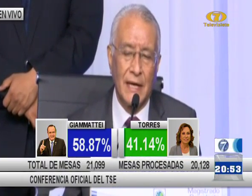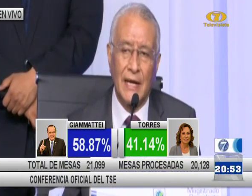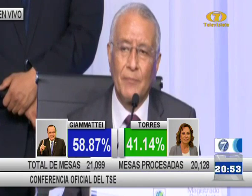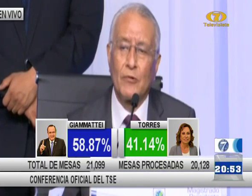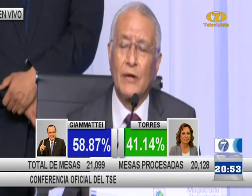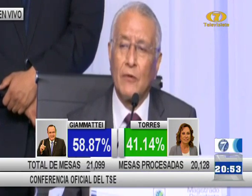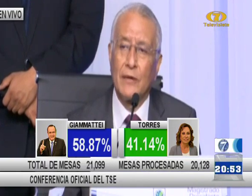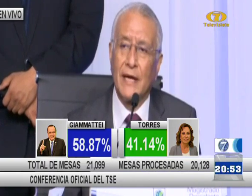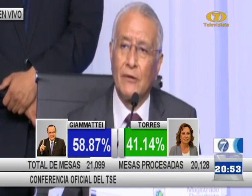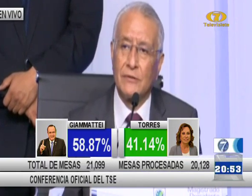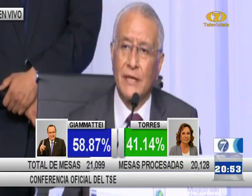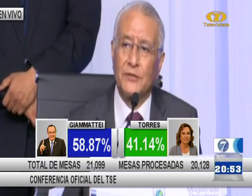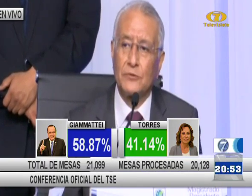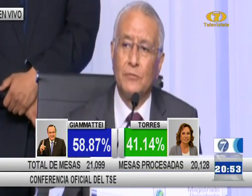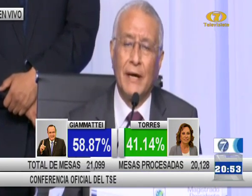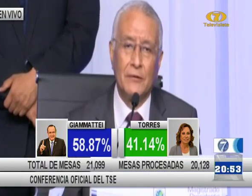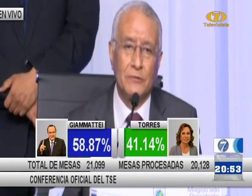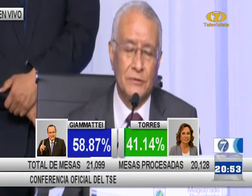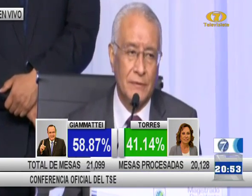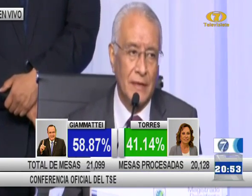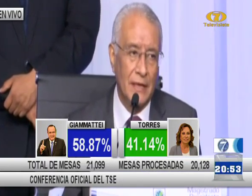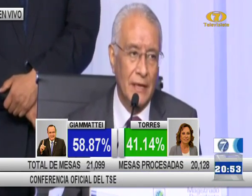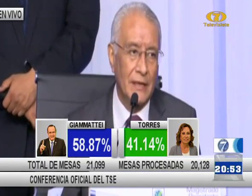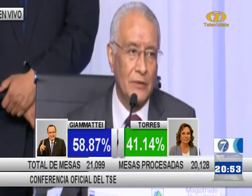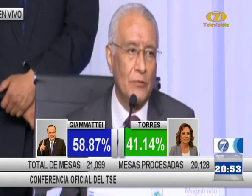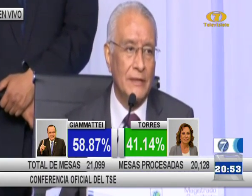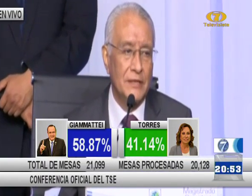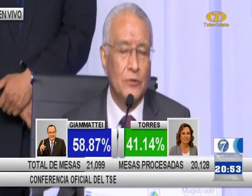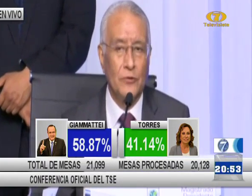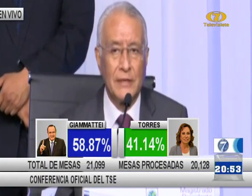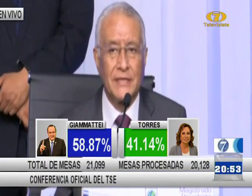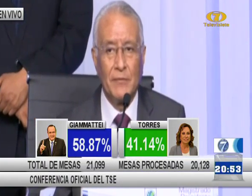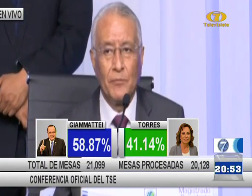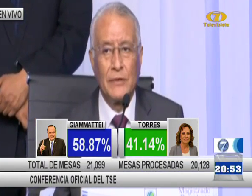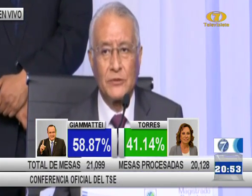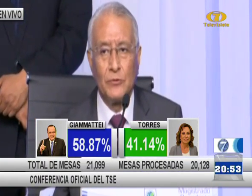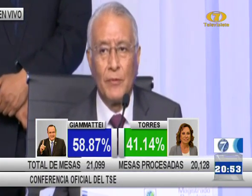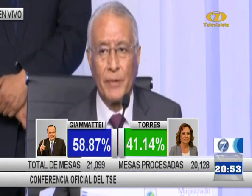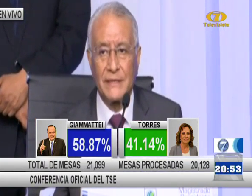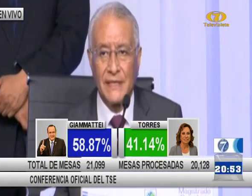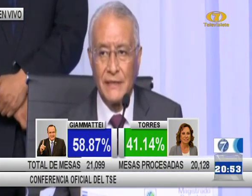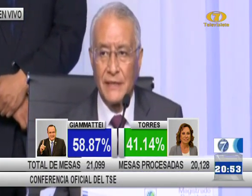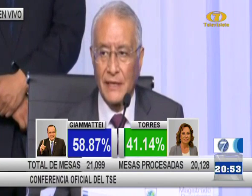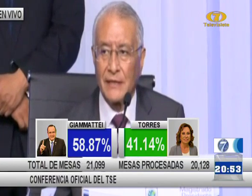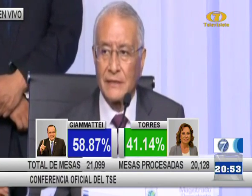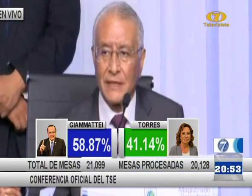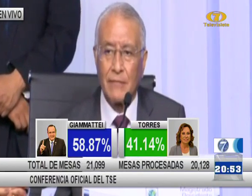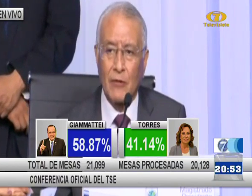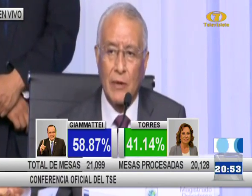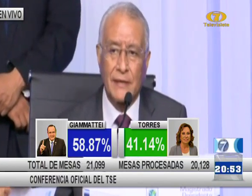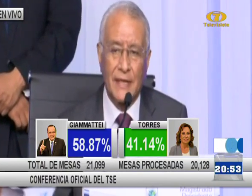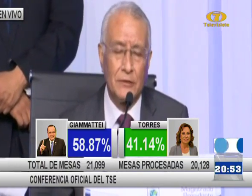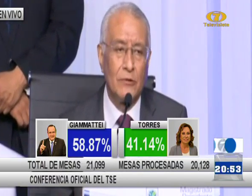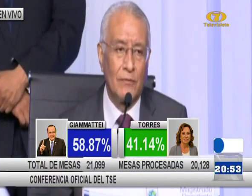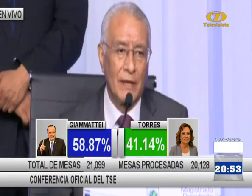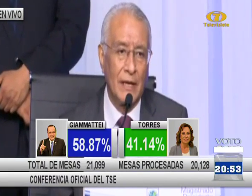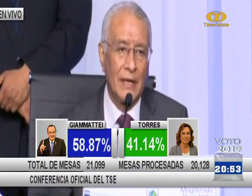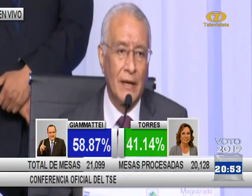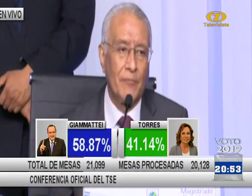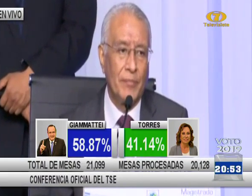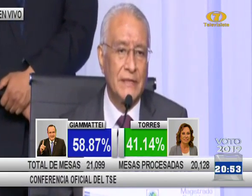electorales, a la Procuraduría de los Derechos Humanos, que durante todo el tiempo estuvo presente